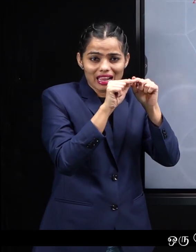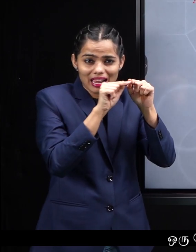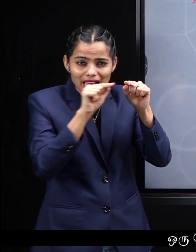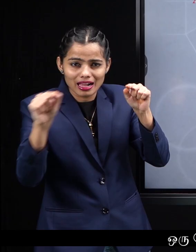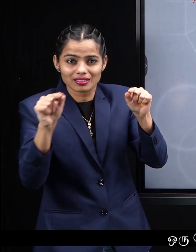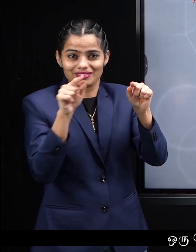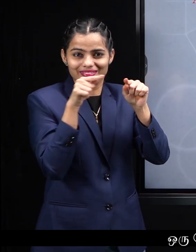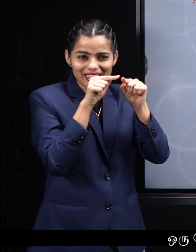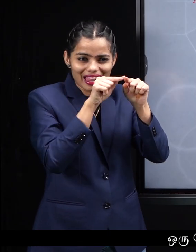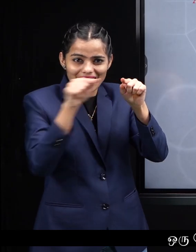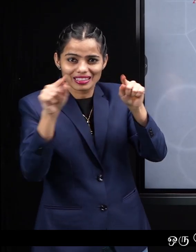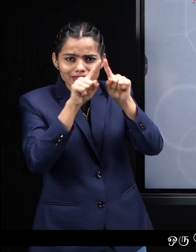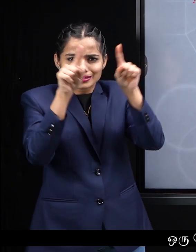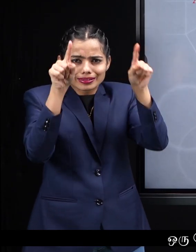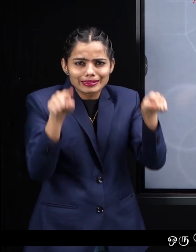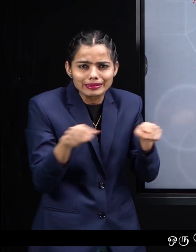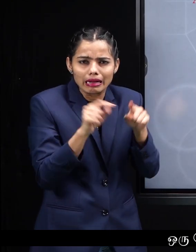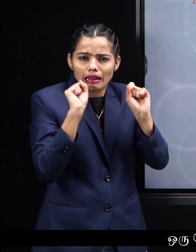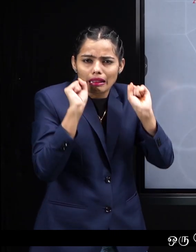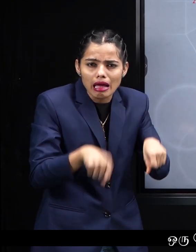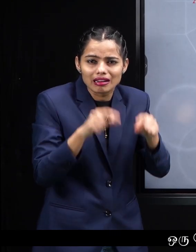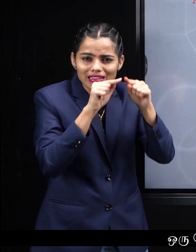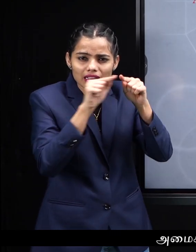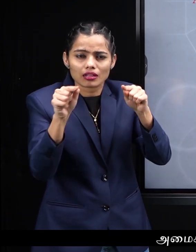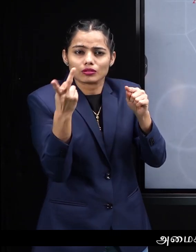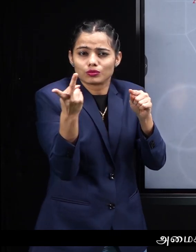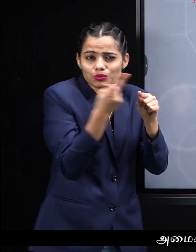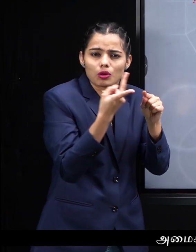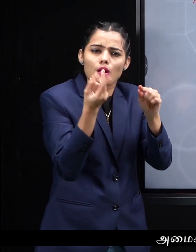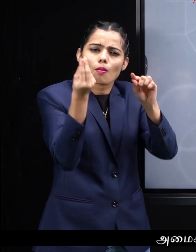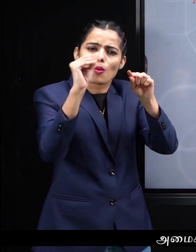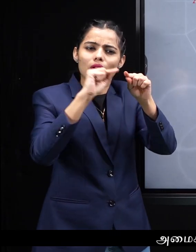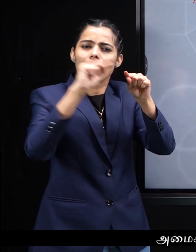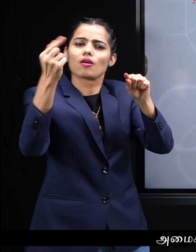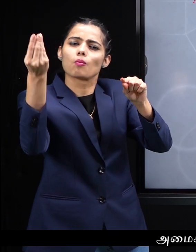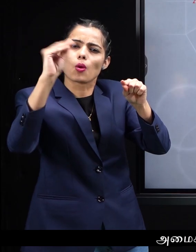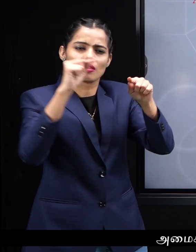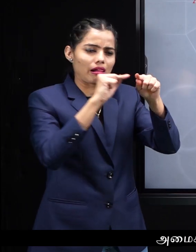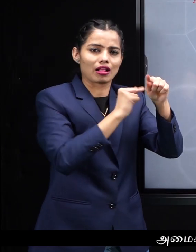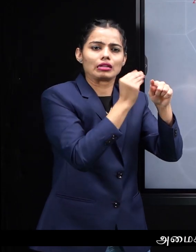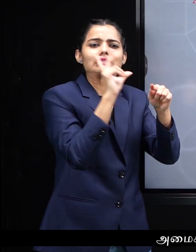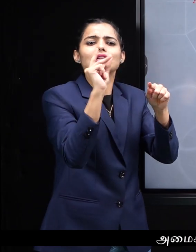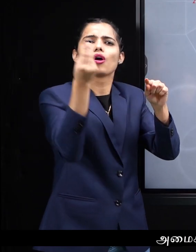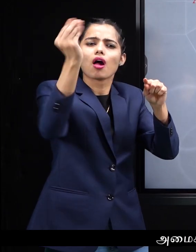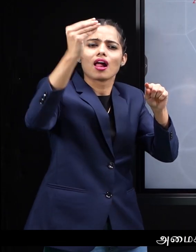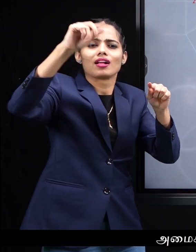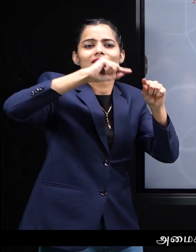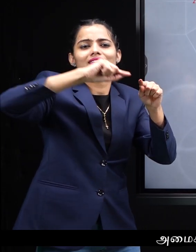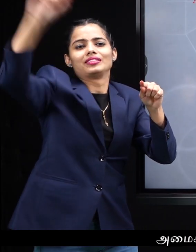ஒரு கோடு பகுதியை இரு திசையிலும் நீட்டி ஒரு கோடு அமைக்கலாம் என்பது இரண்டாவது முன்மொழி ஆகும்.